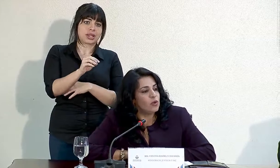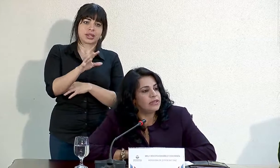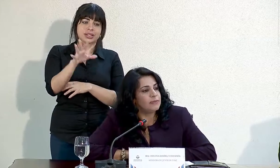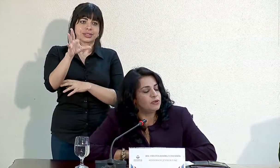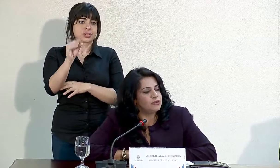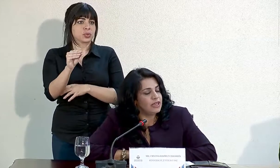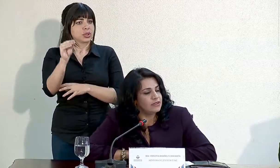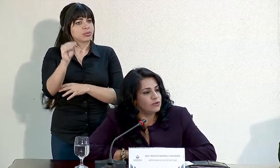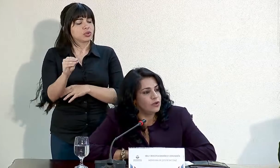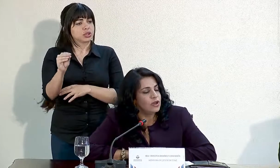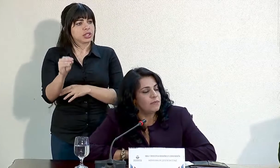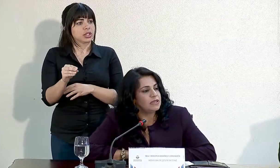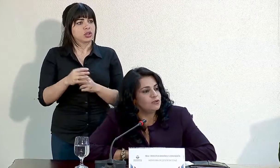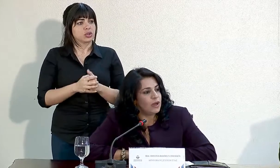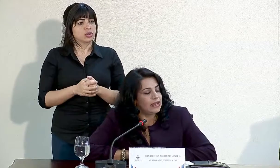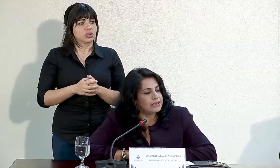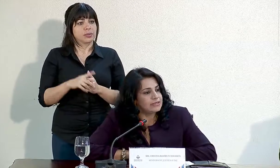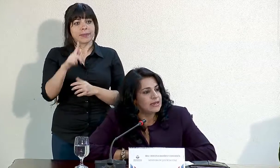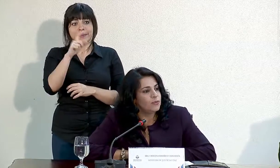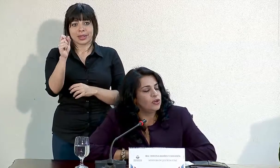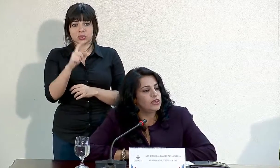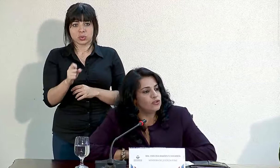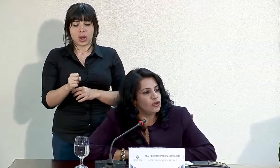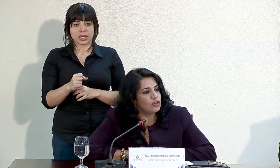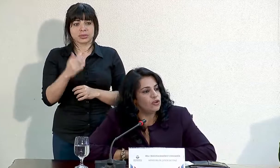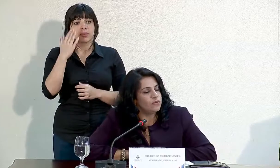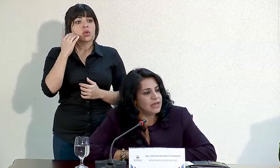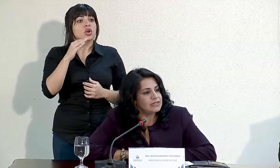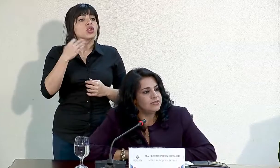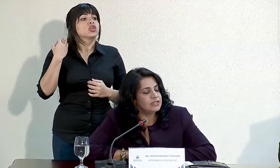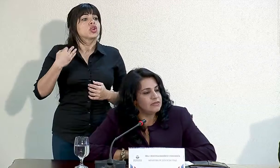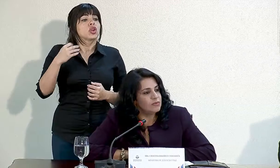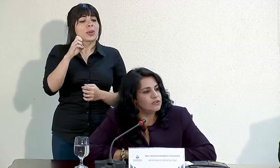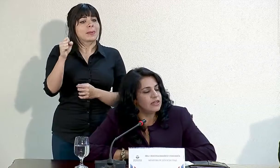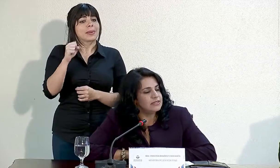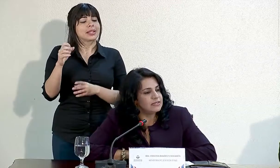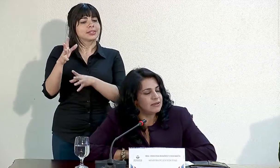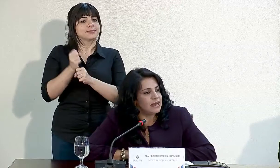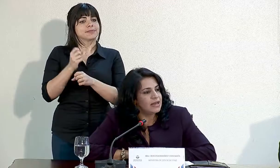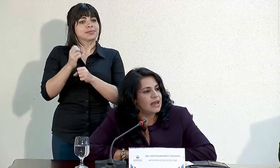y el 50% mensuales, porque todos los meses